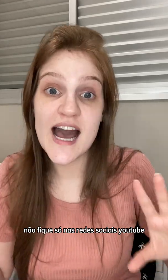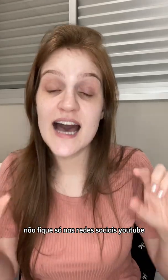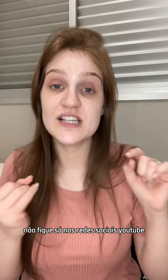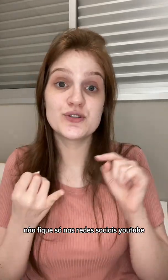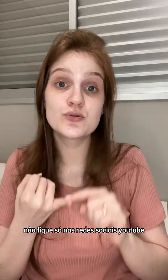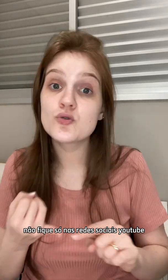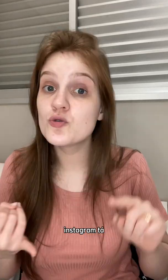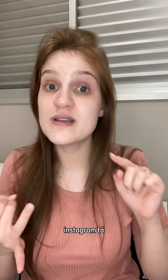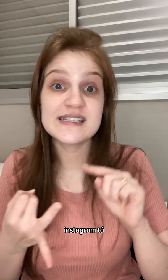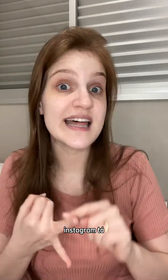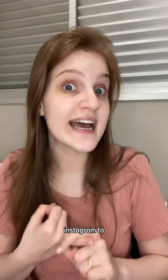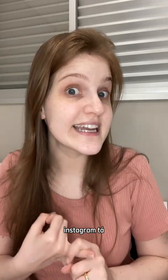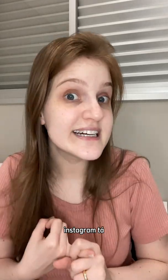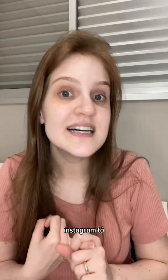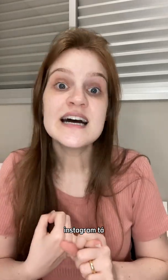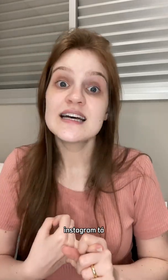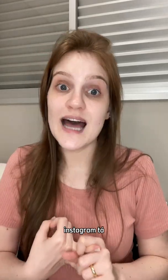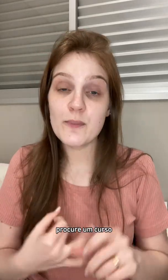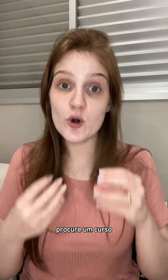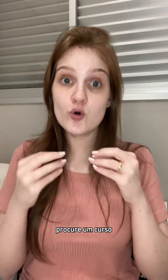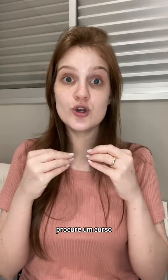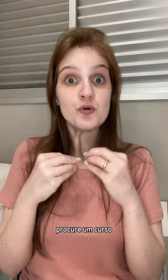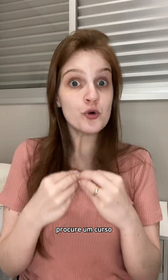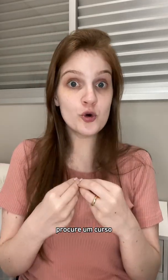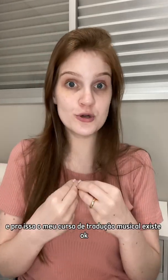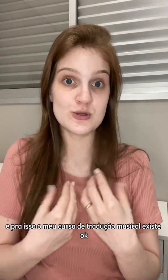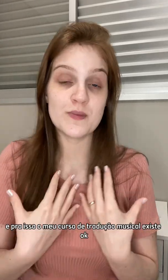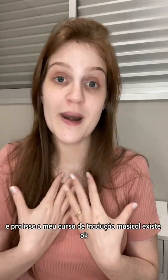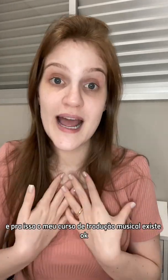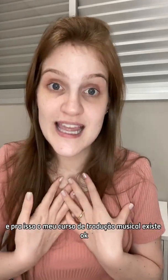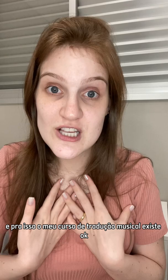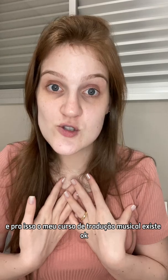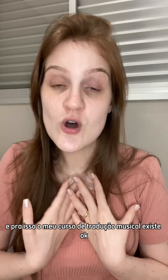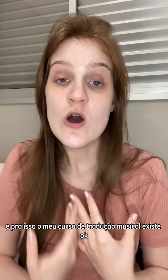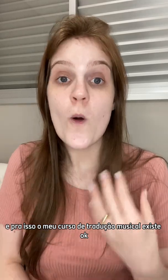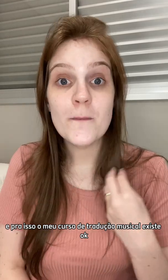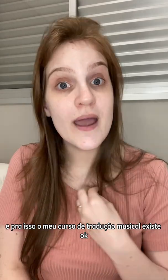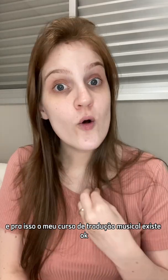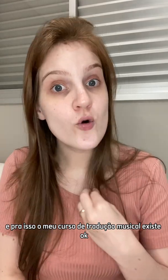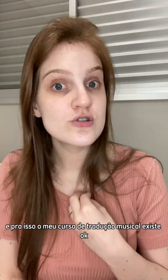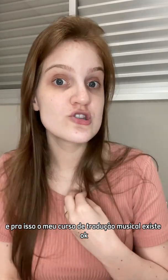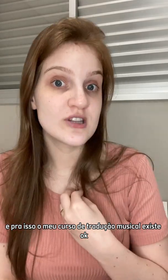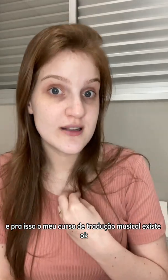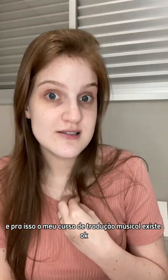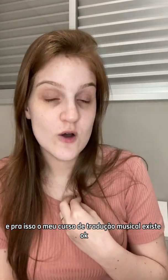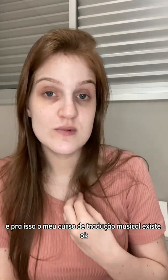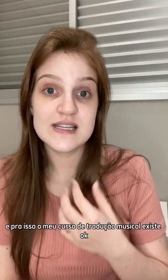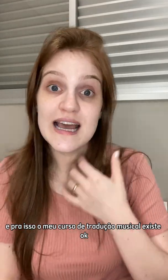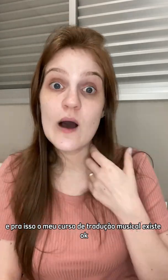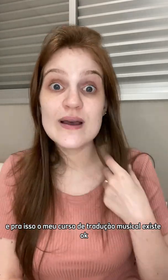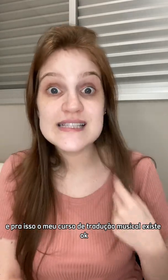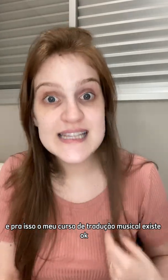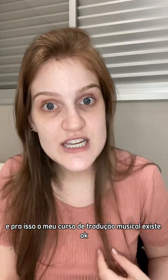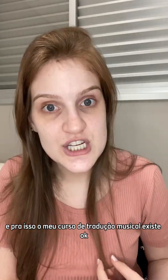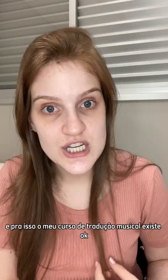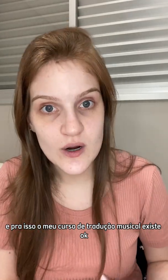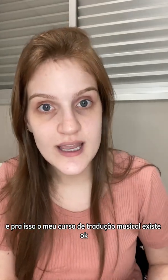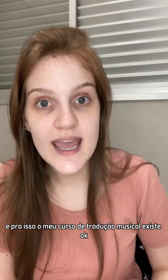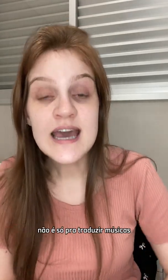sociais, YouTube, Instagram, tá? Procure um curso e para isso o meu curso de tradução musical existe, ok?